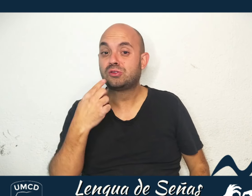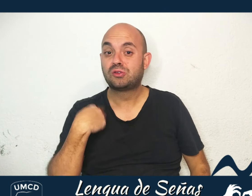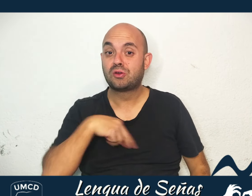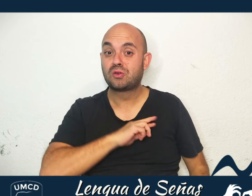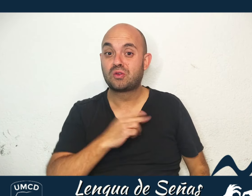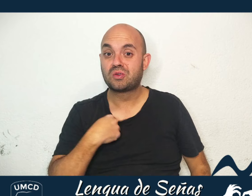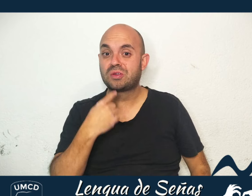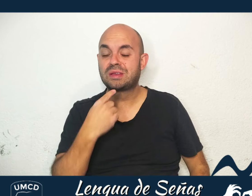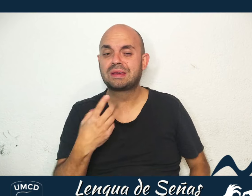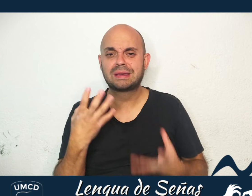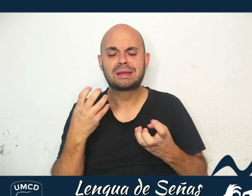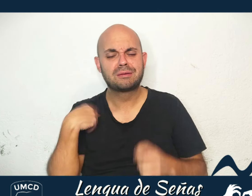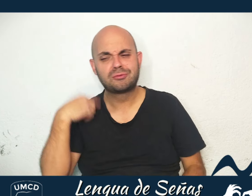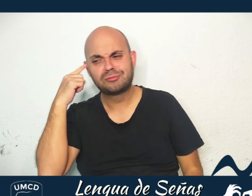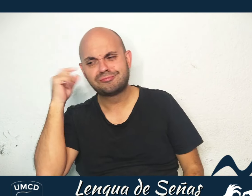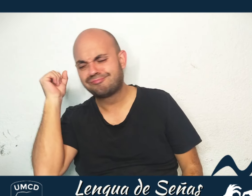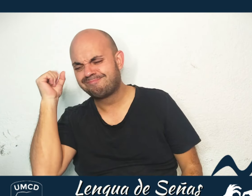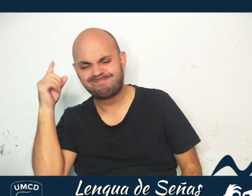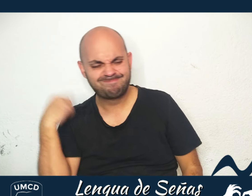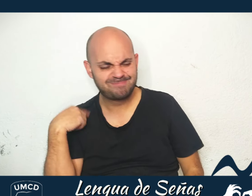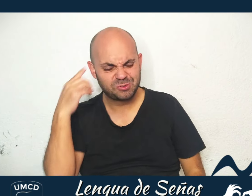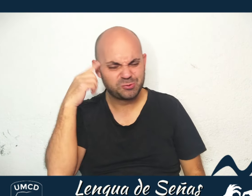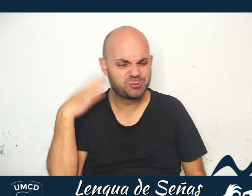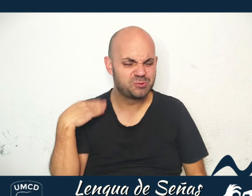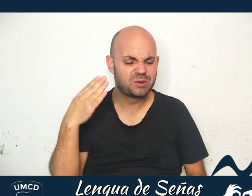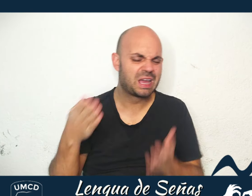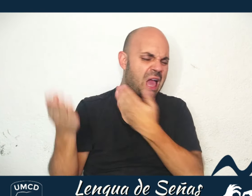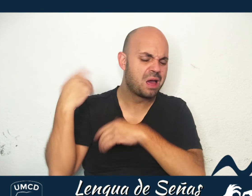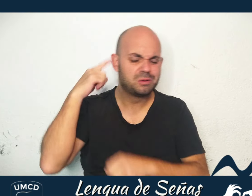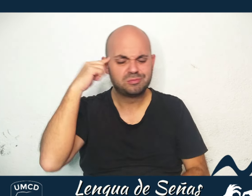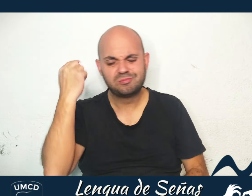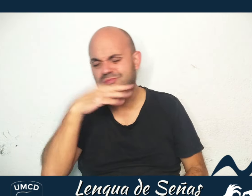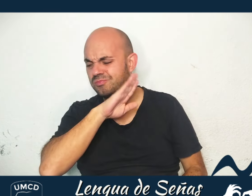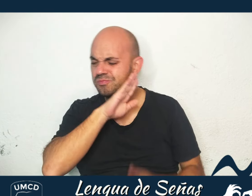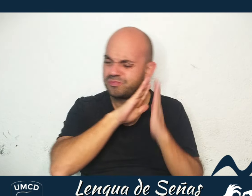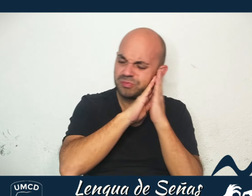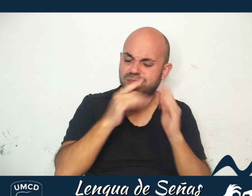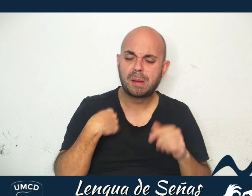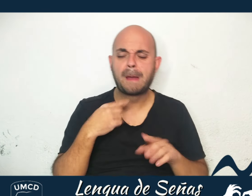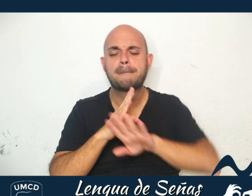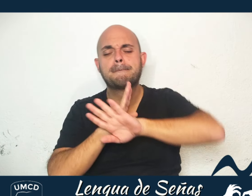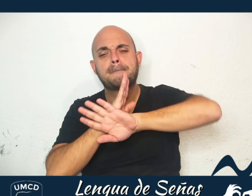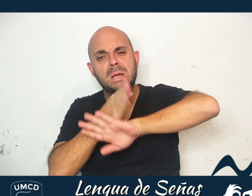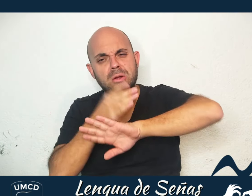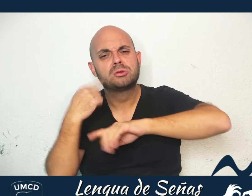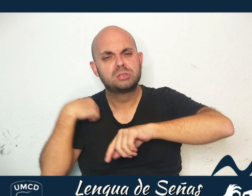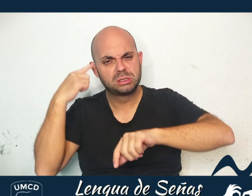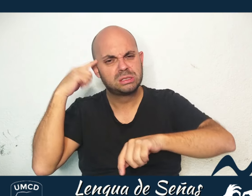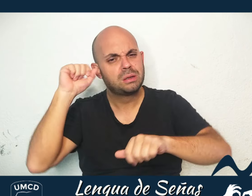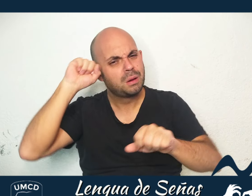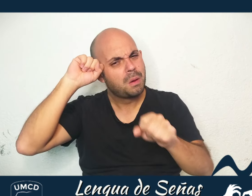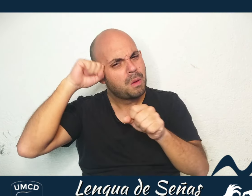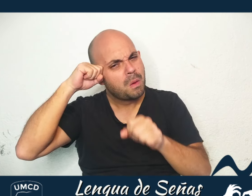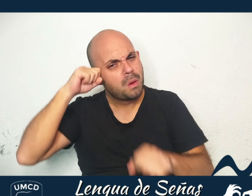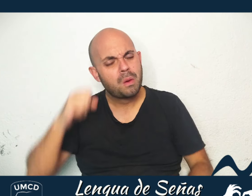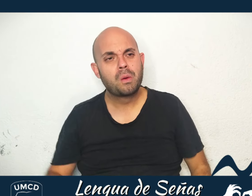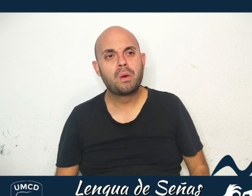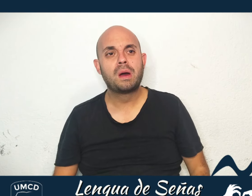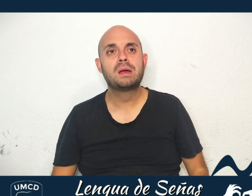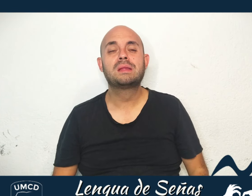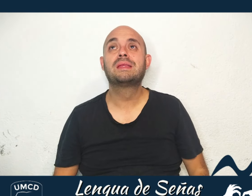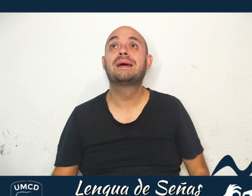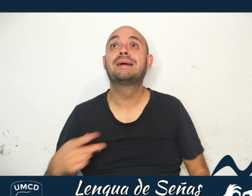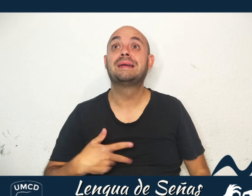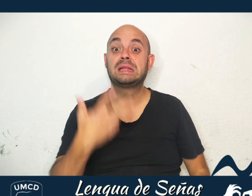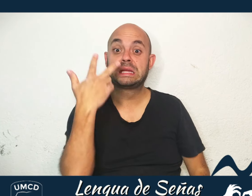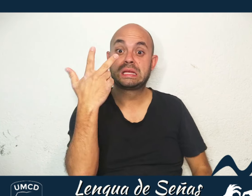no conocía todo, no entendía todos los detalles de todo lo que había pasado en ese momento. Por si recuerda de que había llegado a